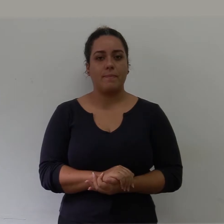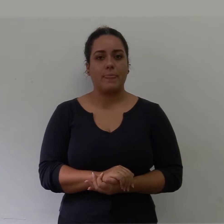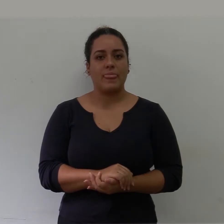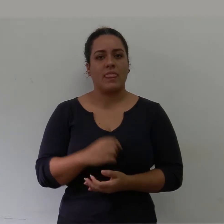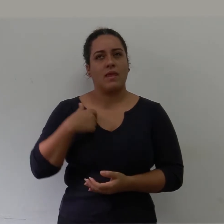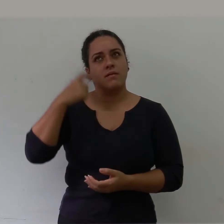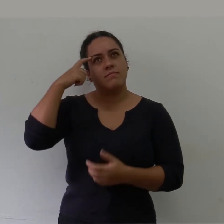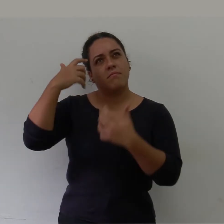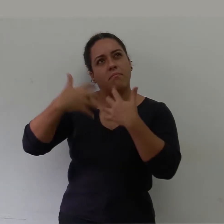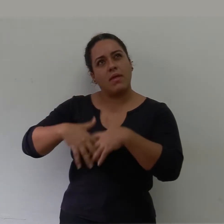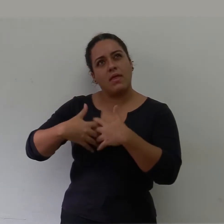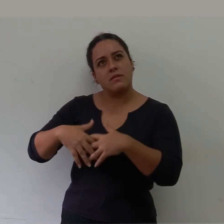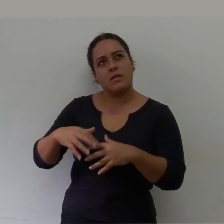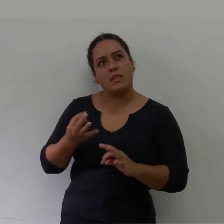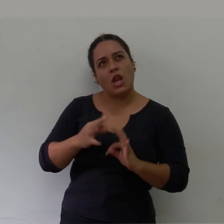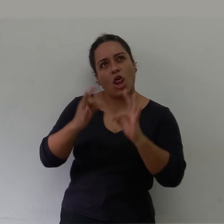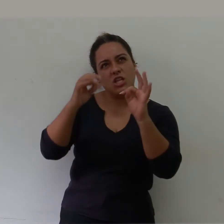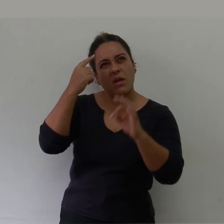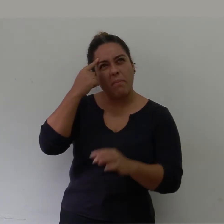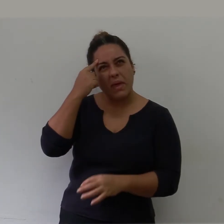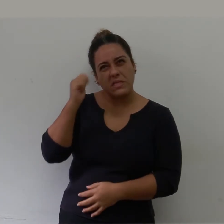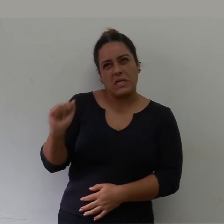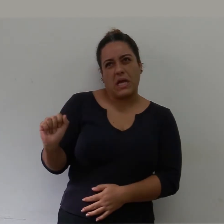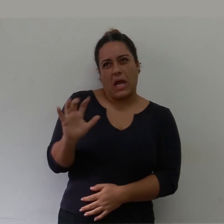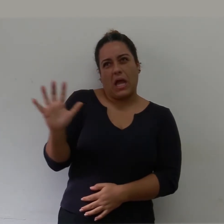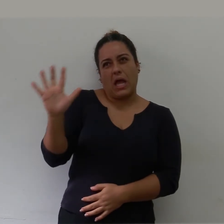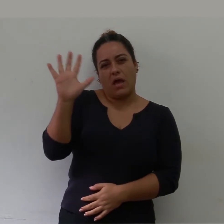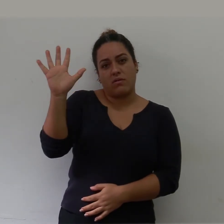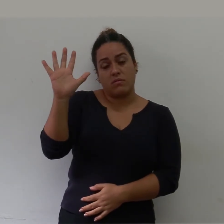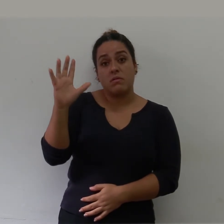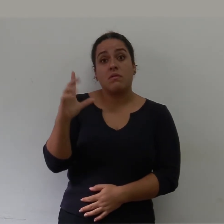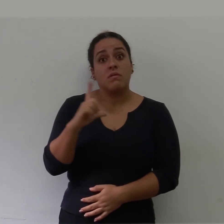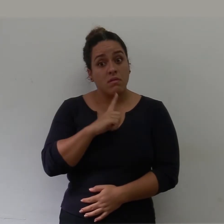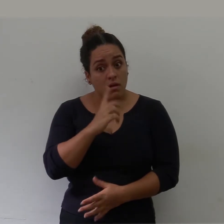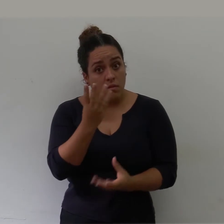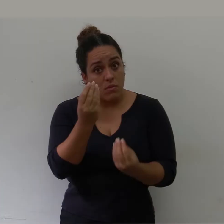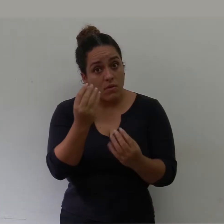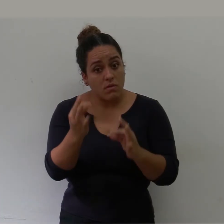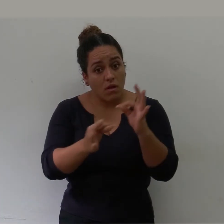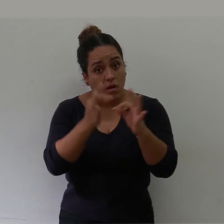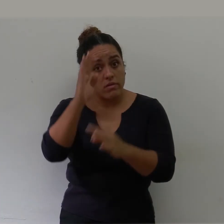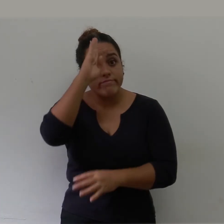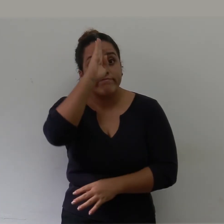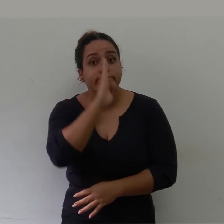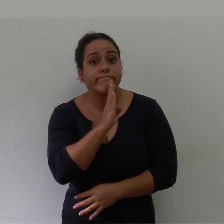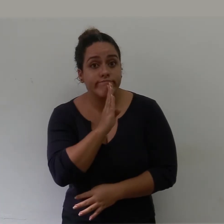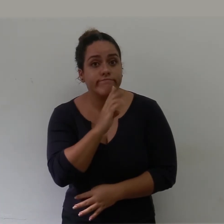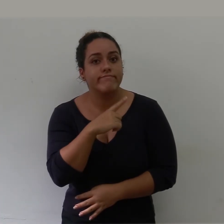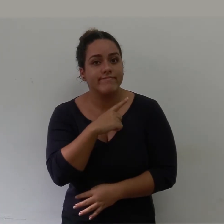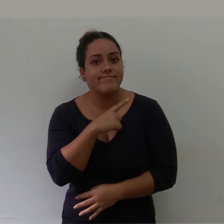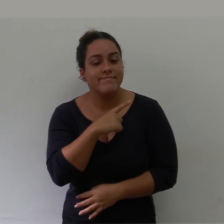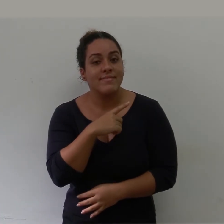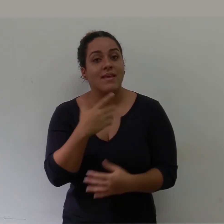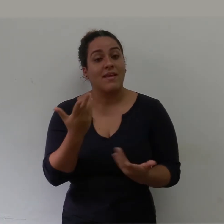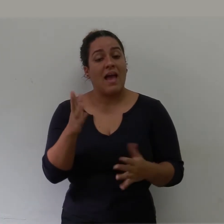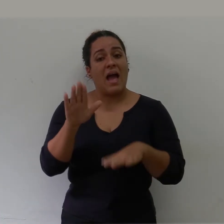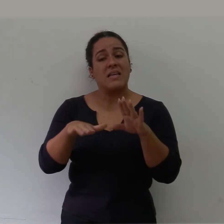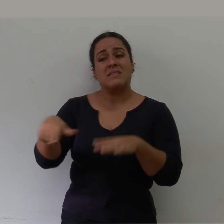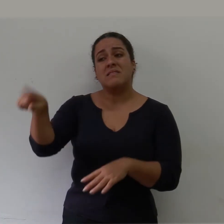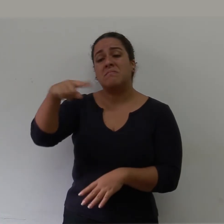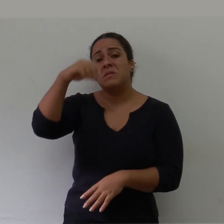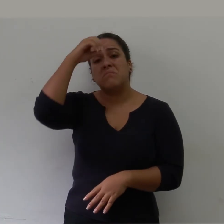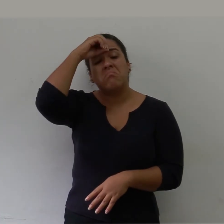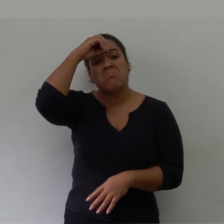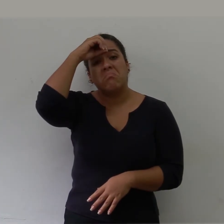Quando pensa em tecnologia, já imagina que é algo caro, né? Mas muitas tecnologias, elas são gratuitas e muitas vezes as pessoas